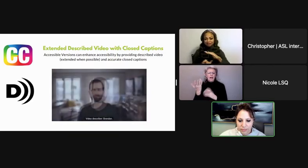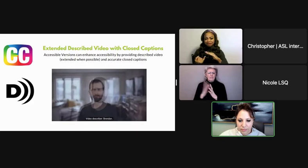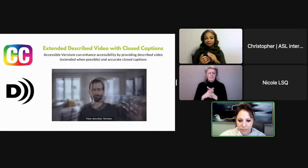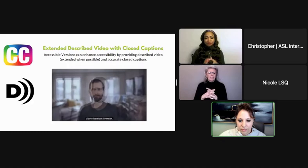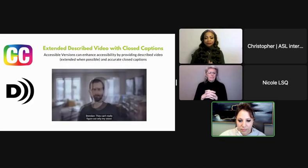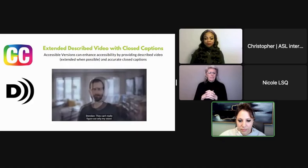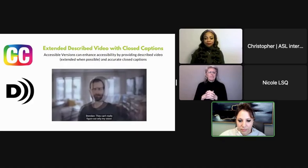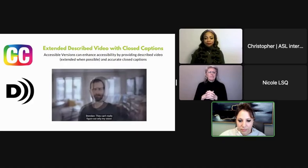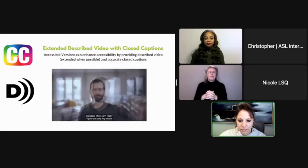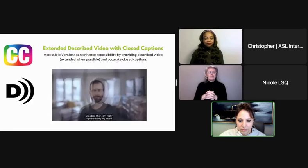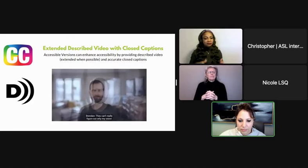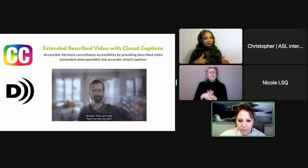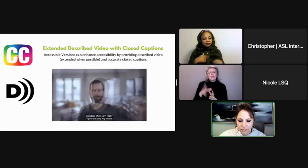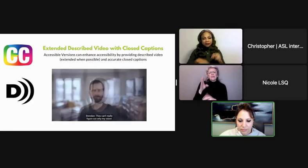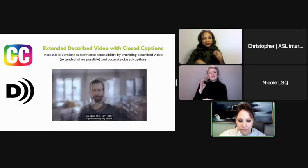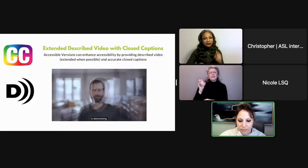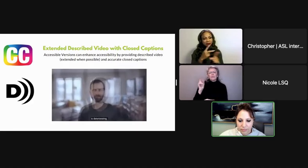Brandon,